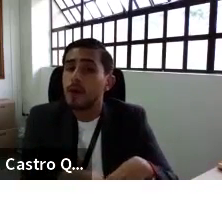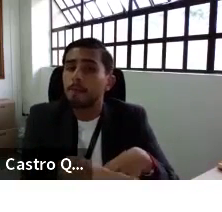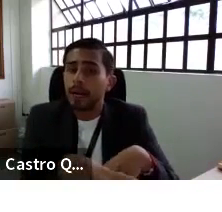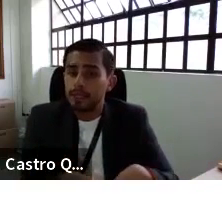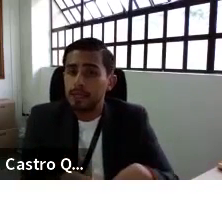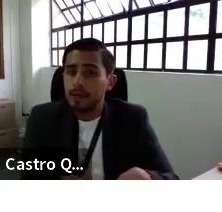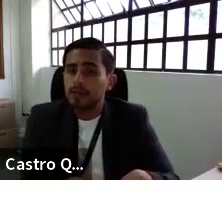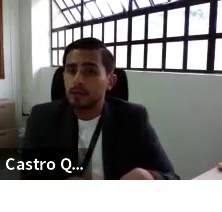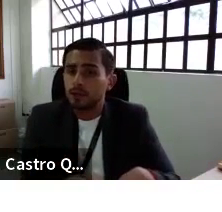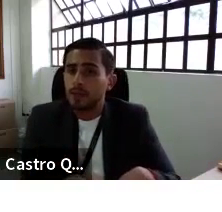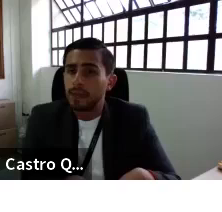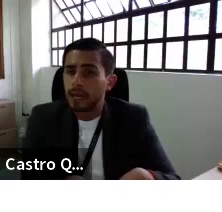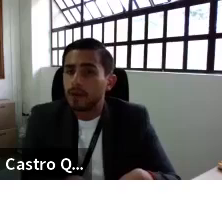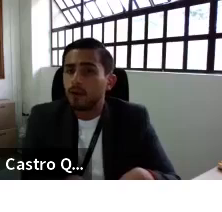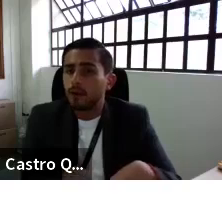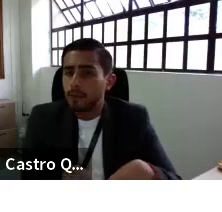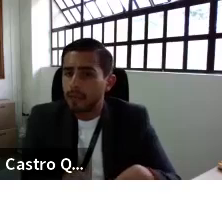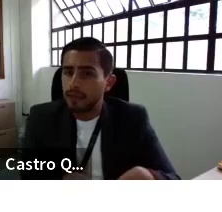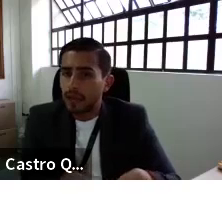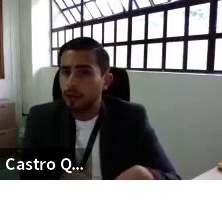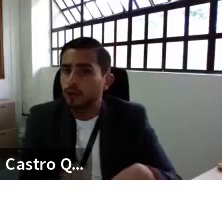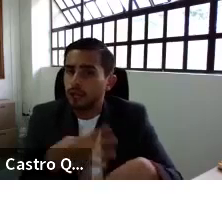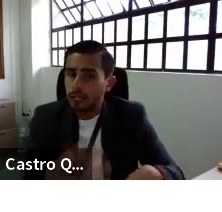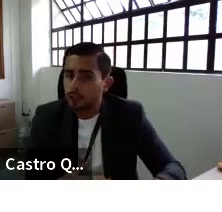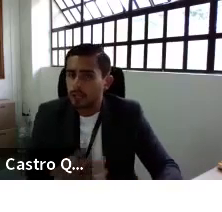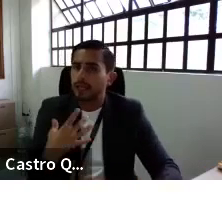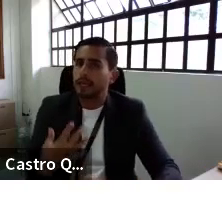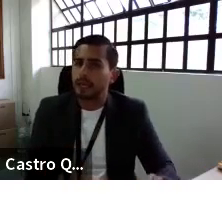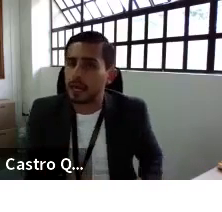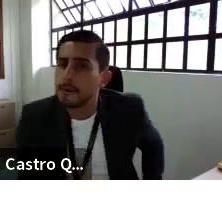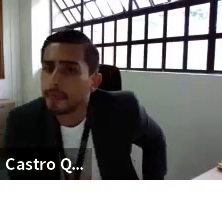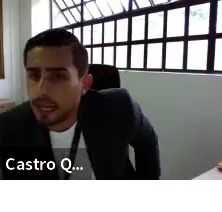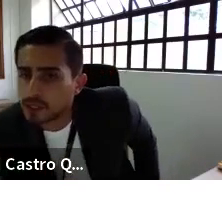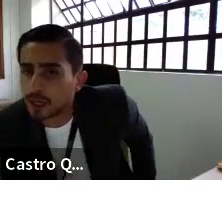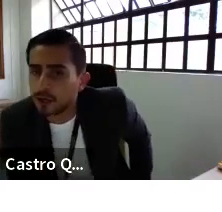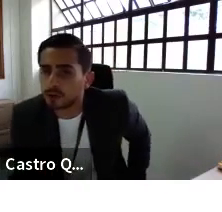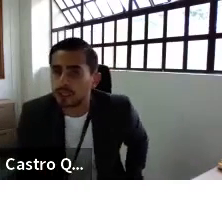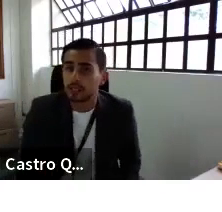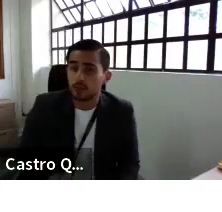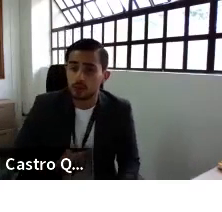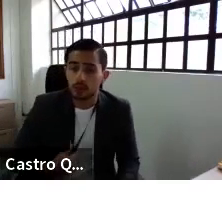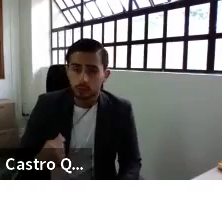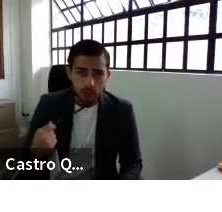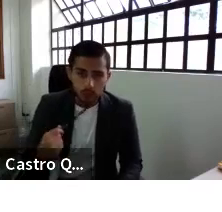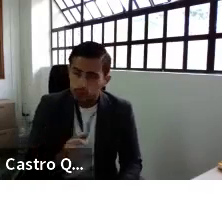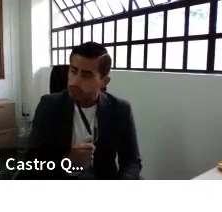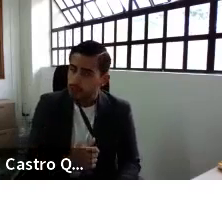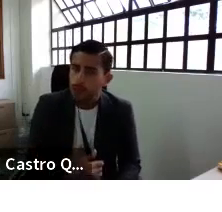para sí sino también obviamente en los réditos que le genera el hecho de que otras naciones o de esos contextos